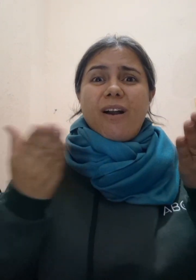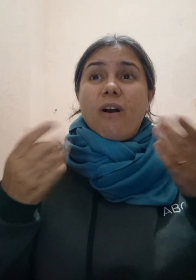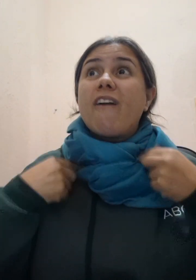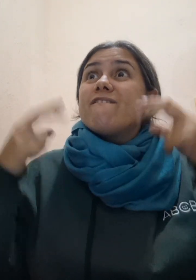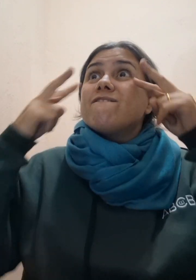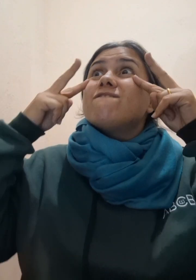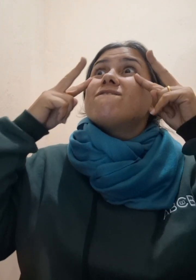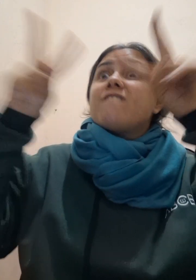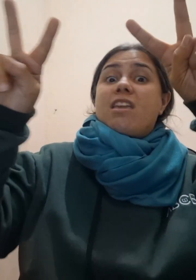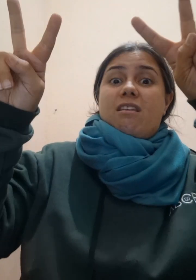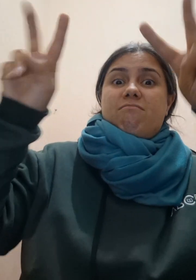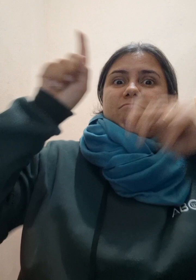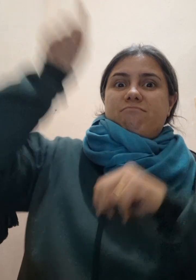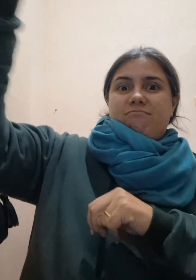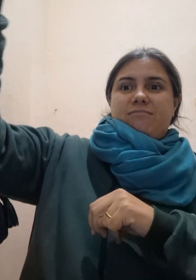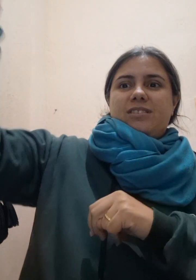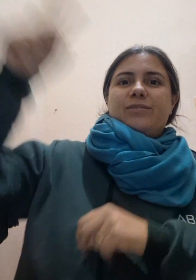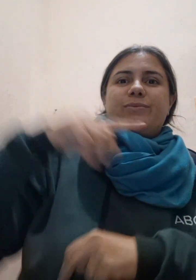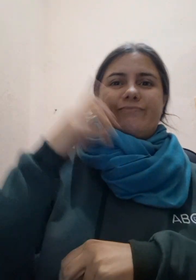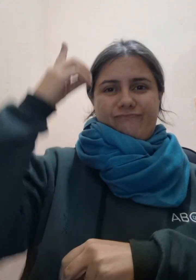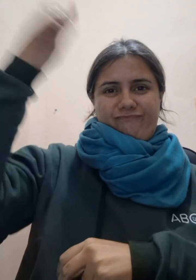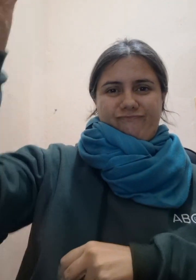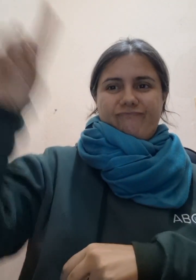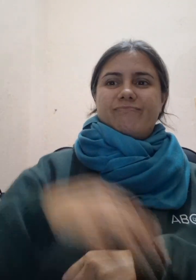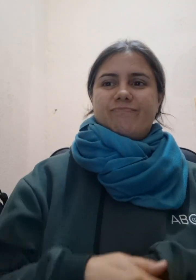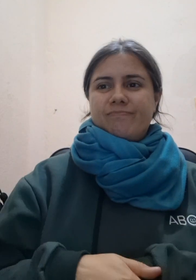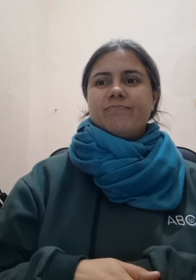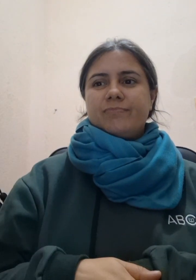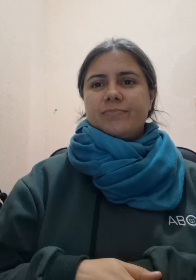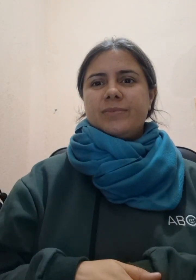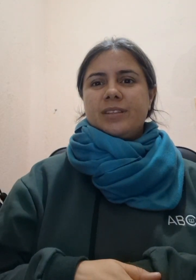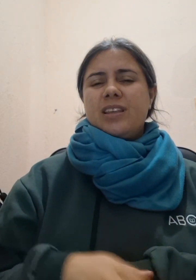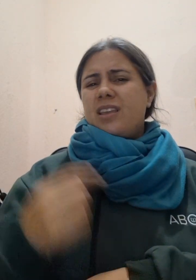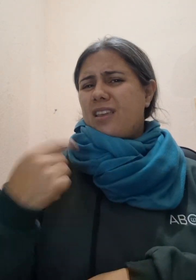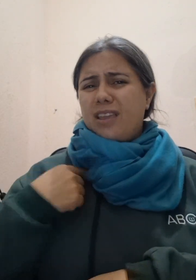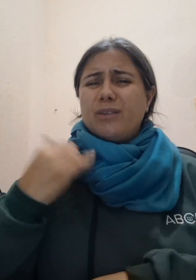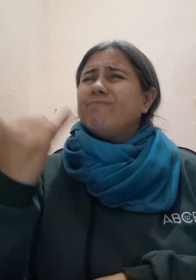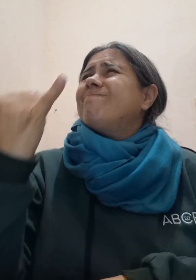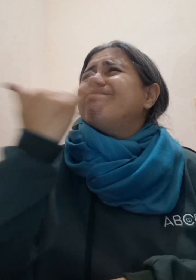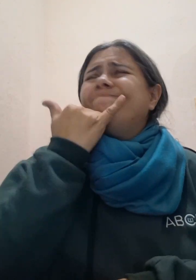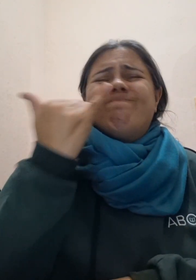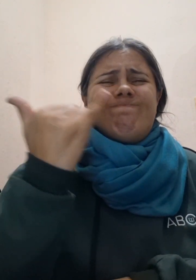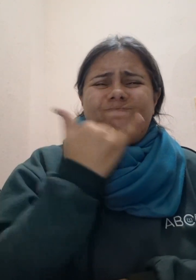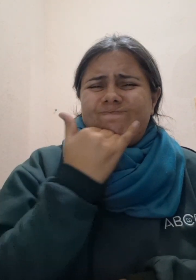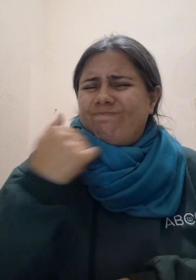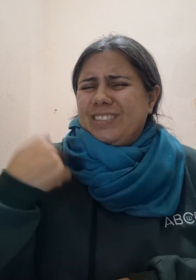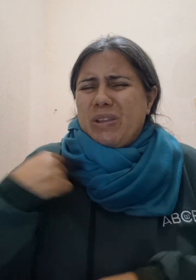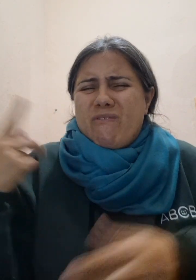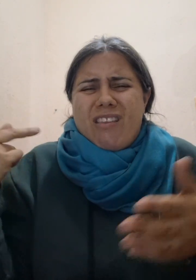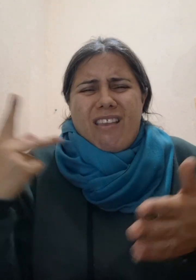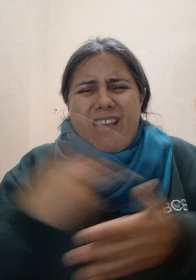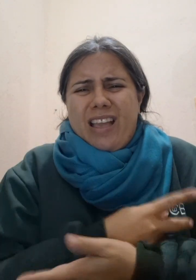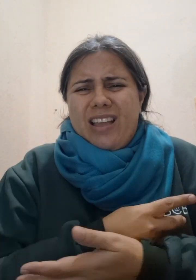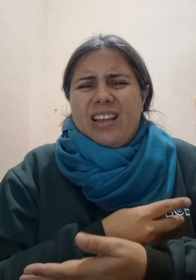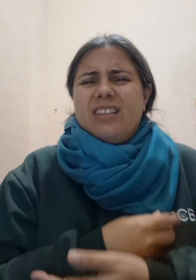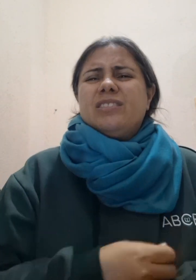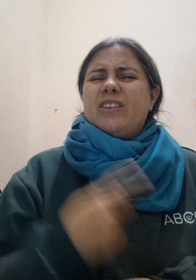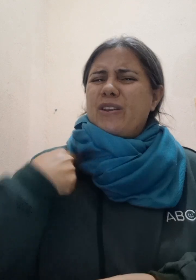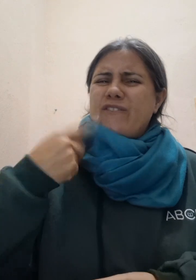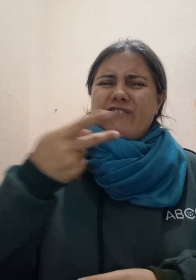de 5 e 6, ele fala: eu te conhecia antes só de ouvir falar, mas agora eu